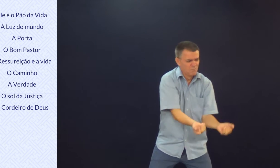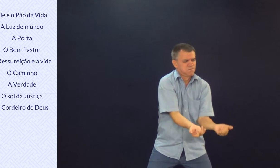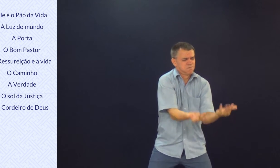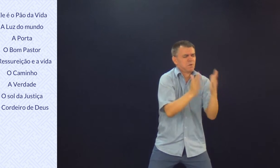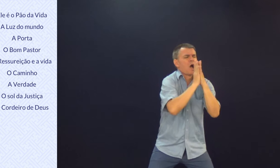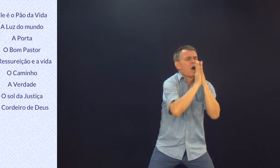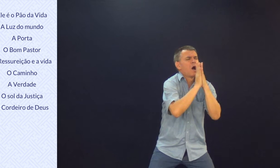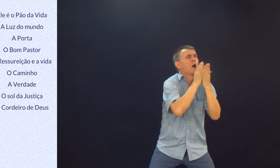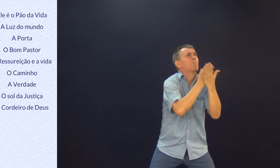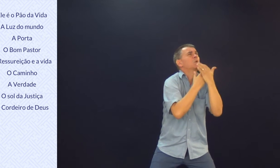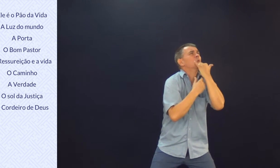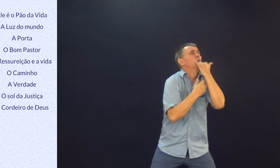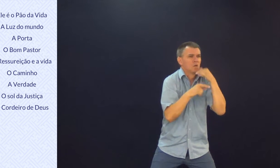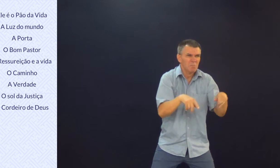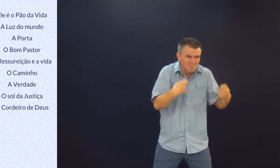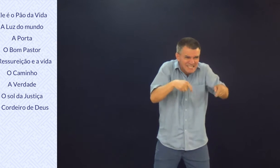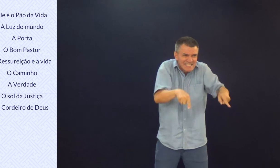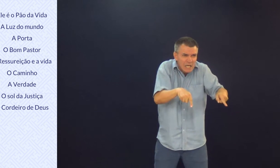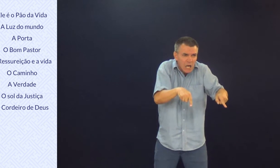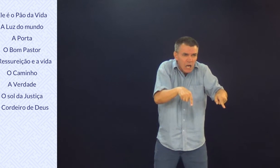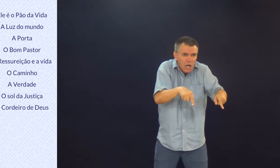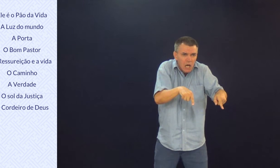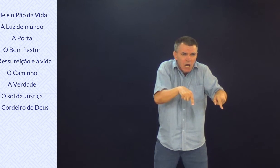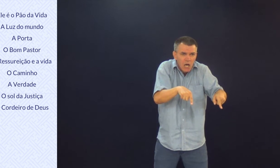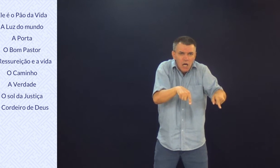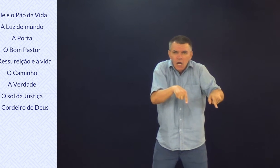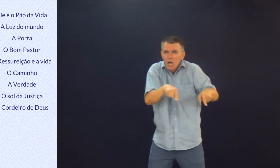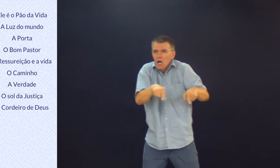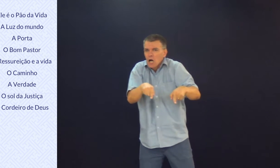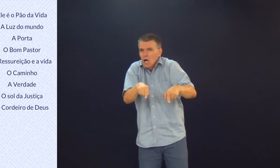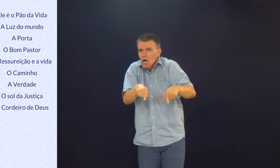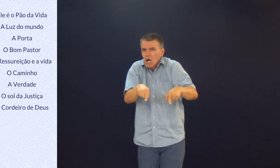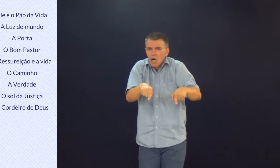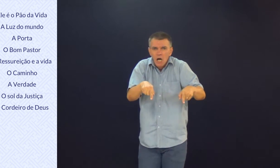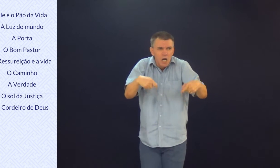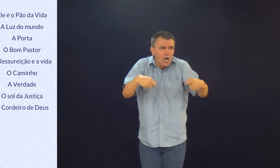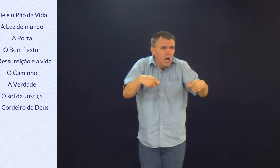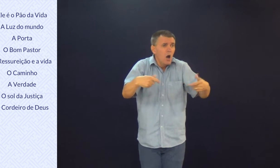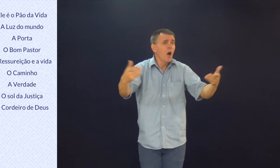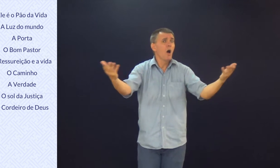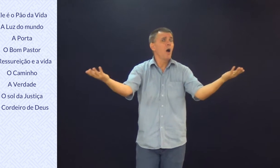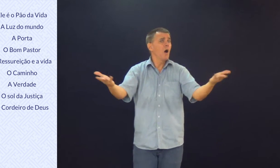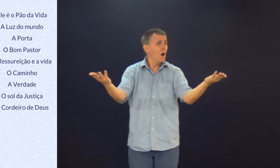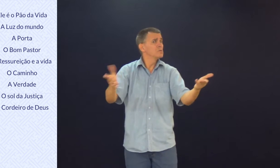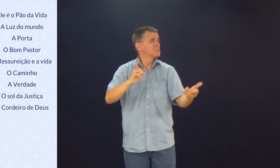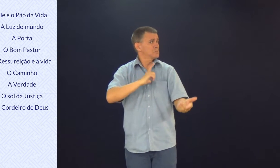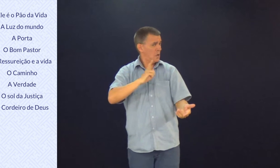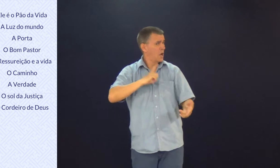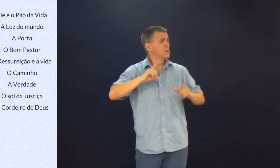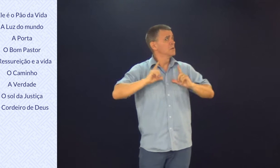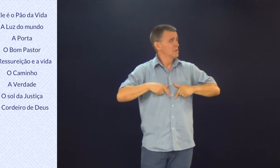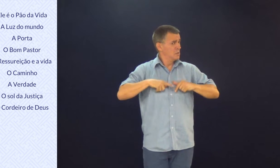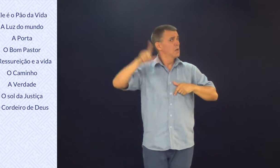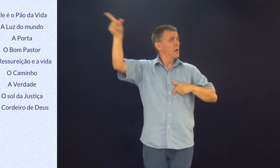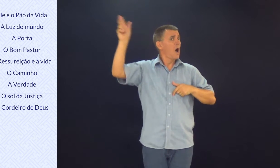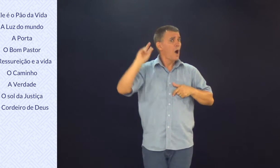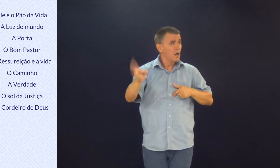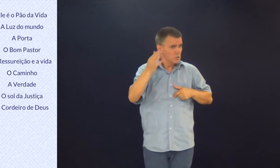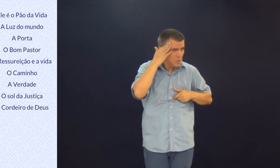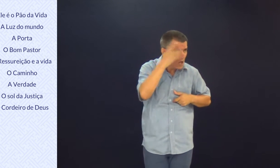é sacrifício a deus precisa disso agora não sabe que